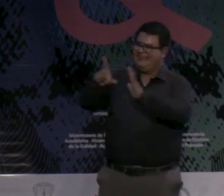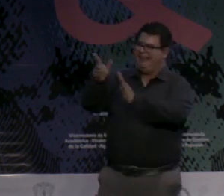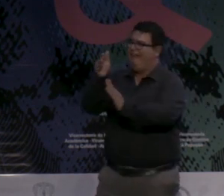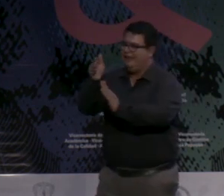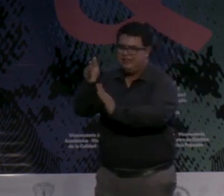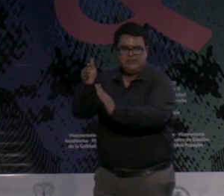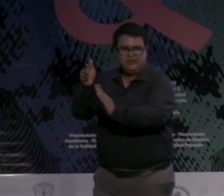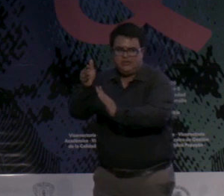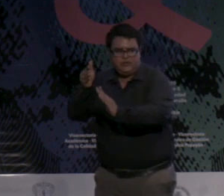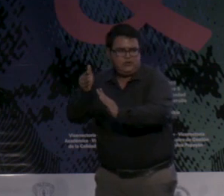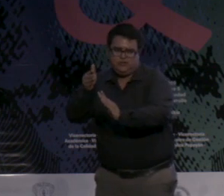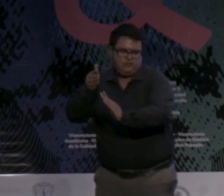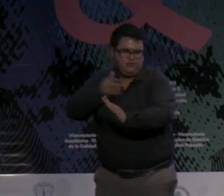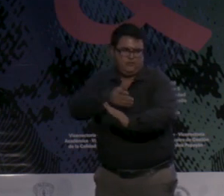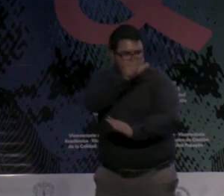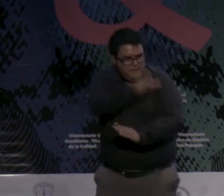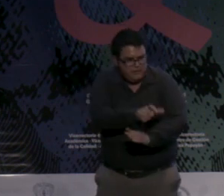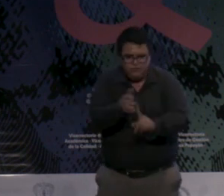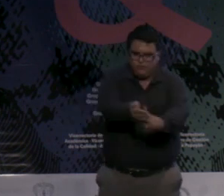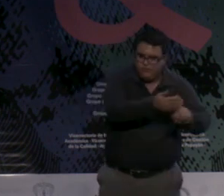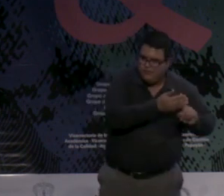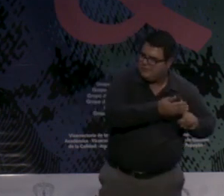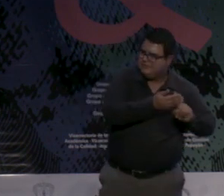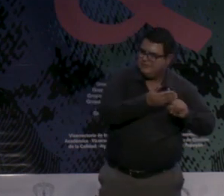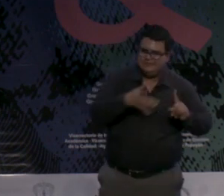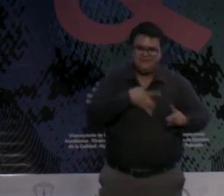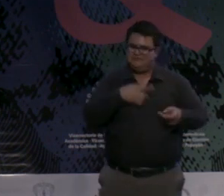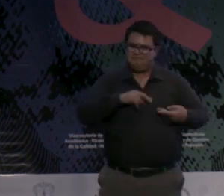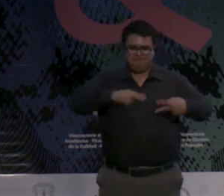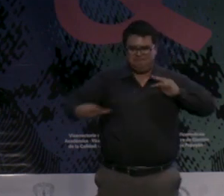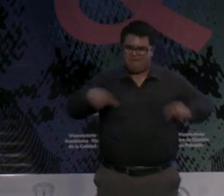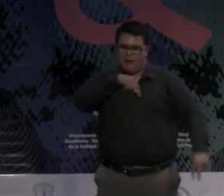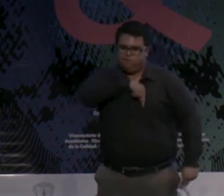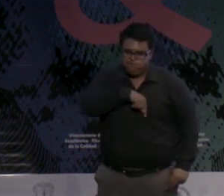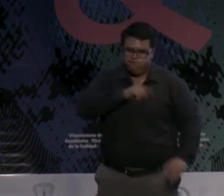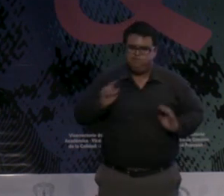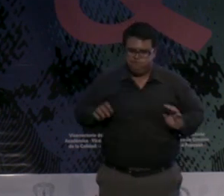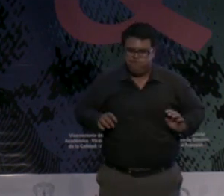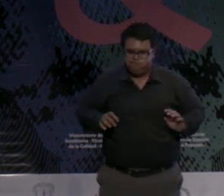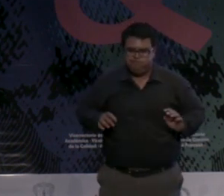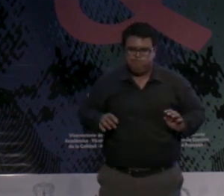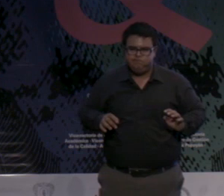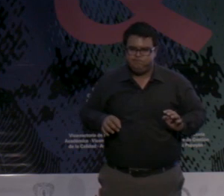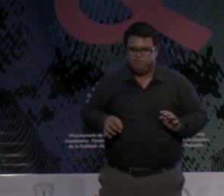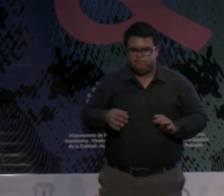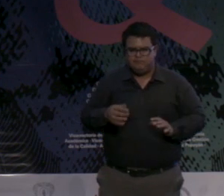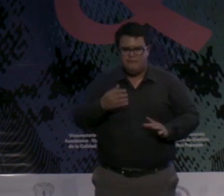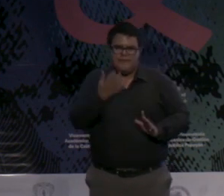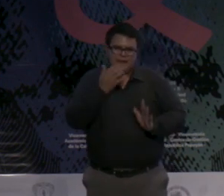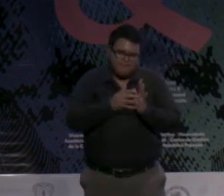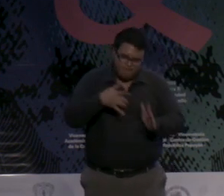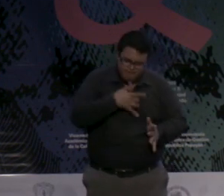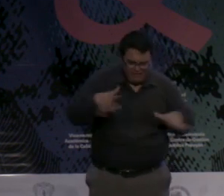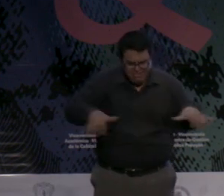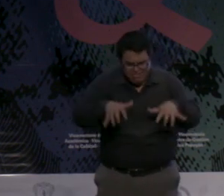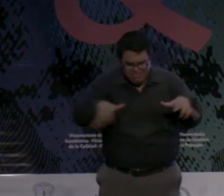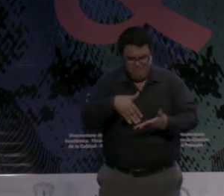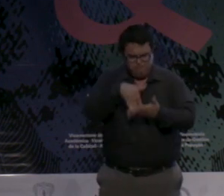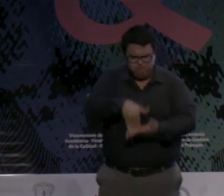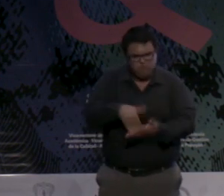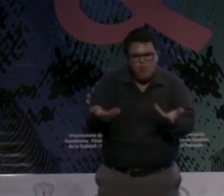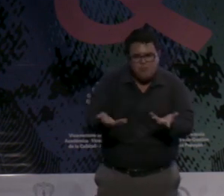una gran contradicción, y es que su sentido de lo justo y su respeto a la ley están en contradicción, y en ese momento uno debe dirimir, pero hay un momento en el que uno siente